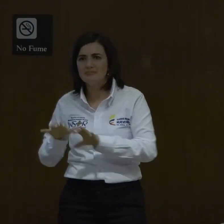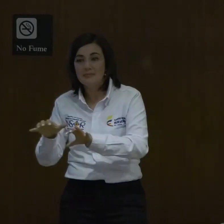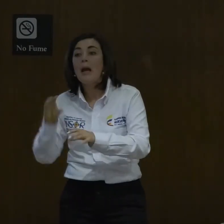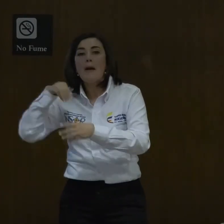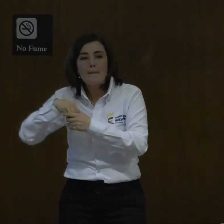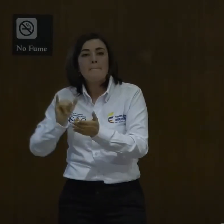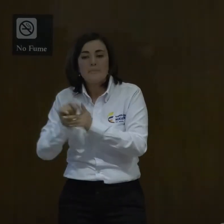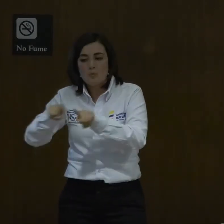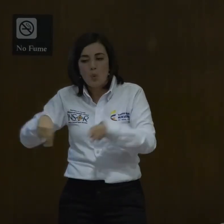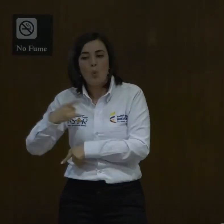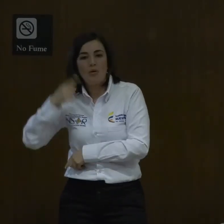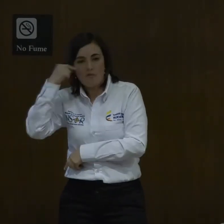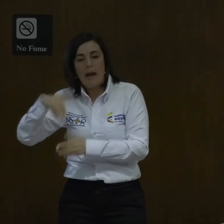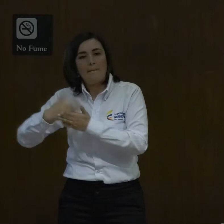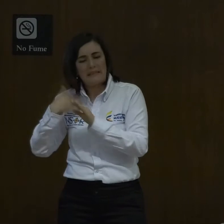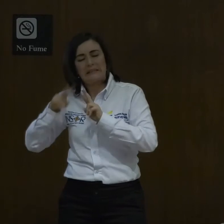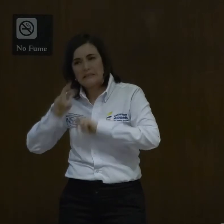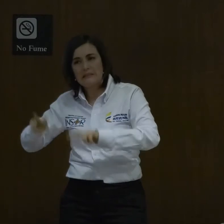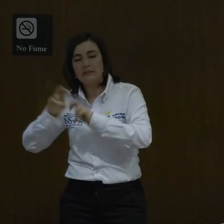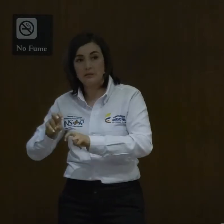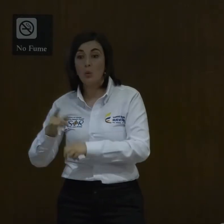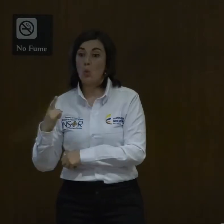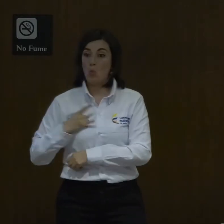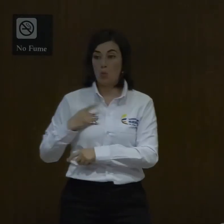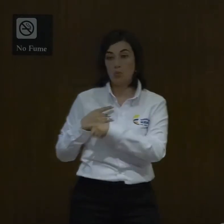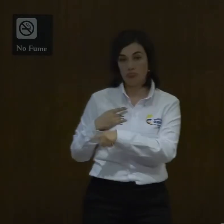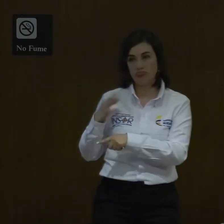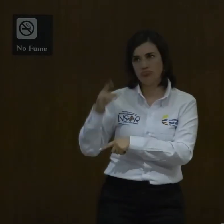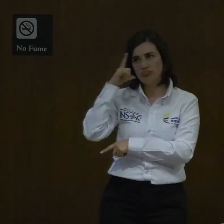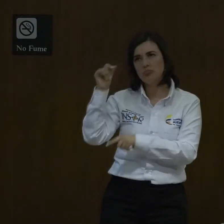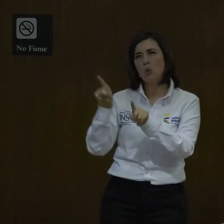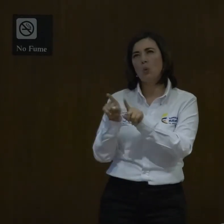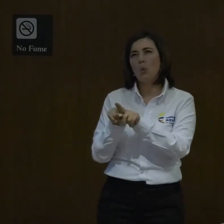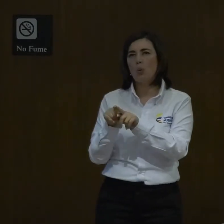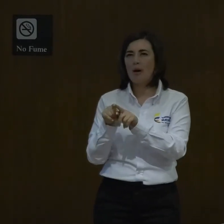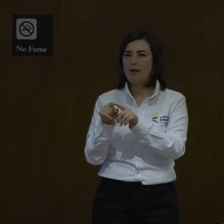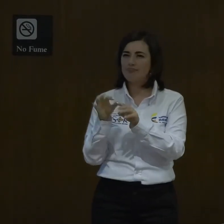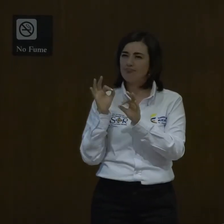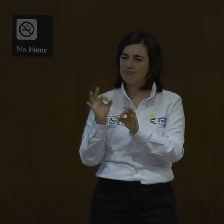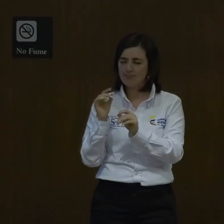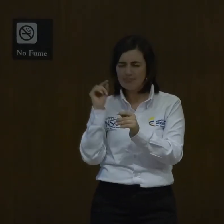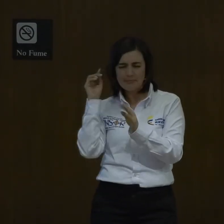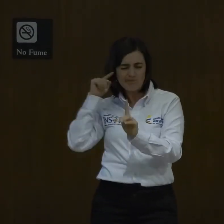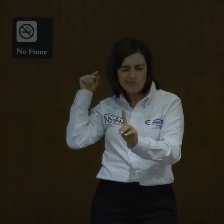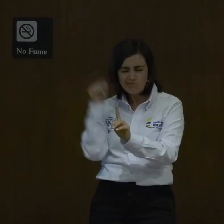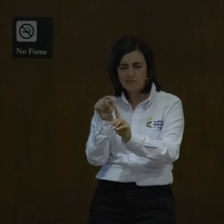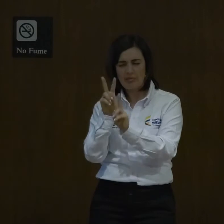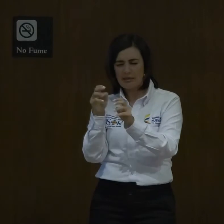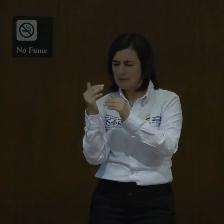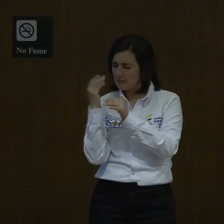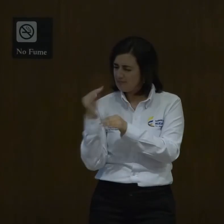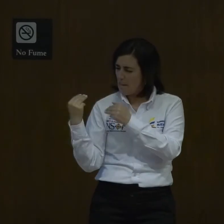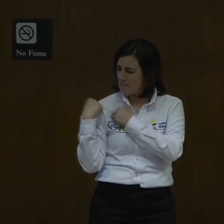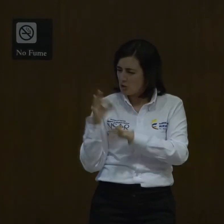mismo campus de Gallaudet, la universidad no ha tenido una misión bilingüe de forma explícita hasta